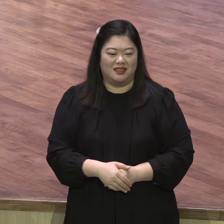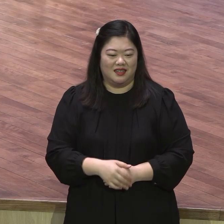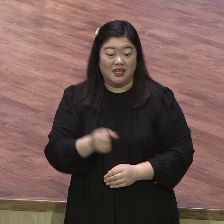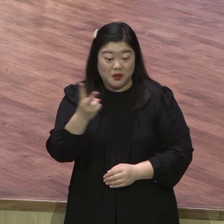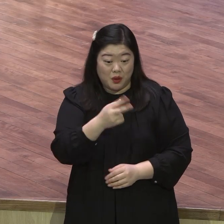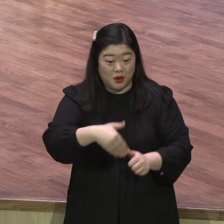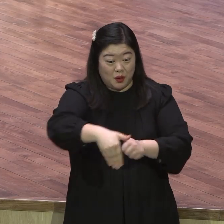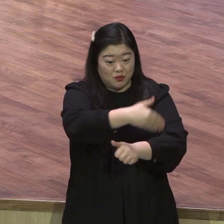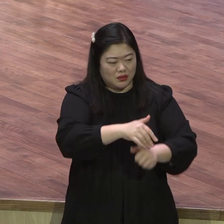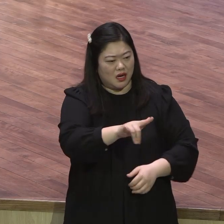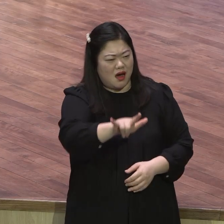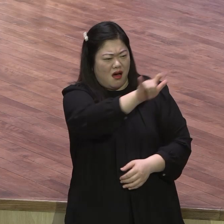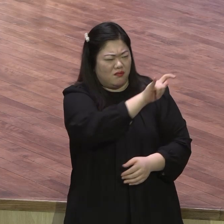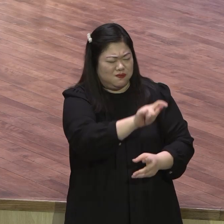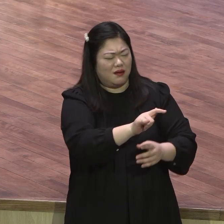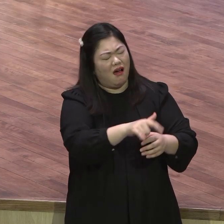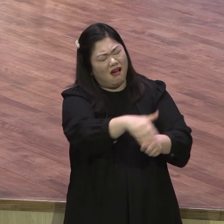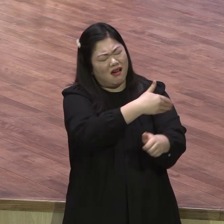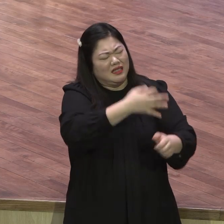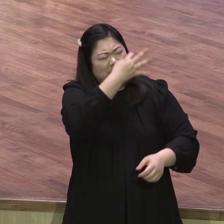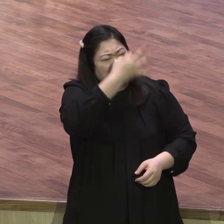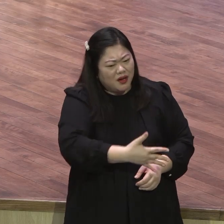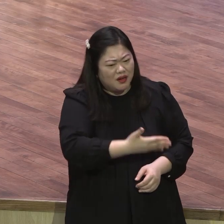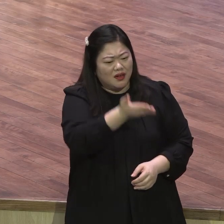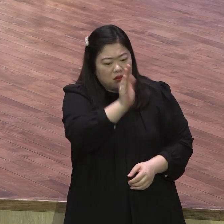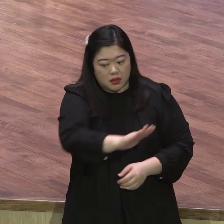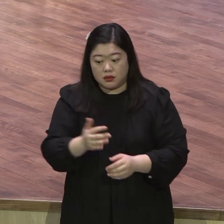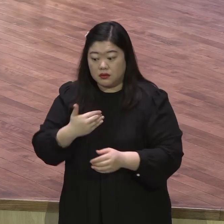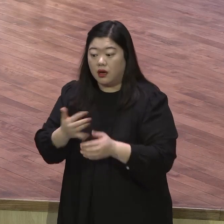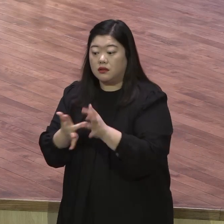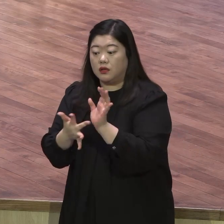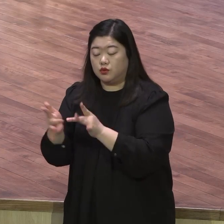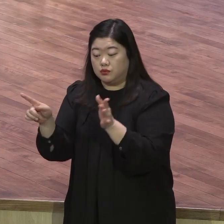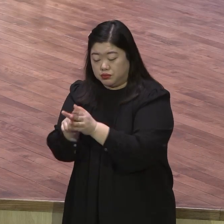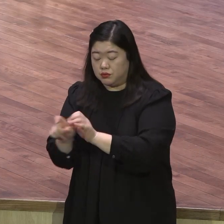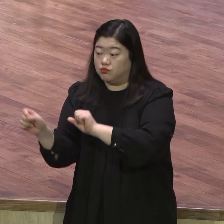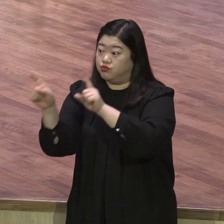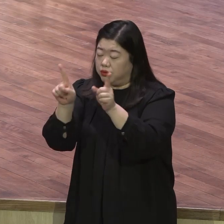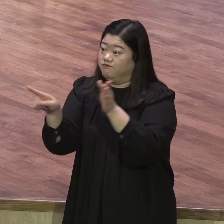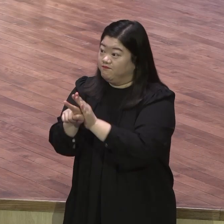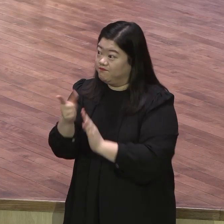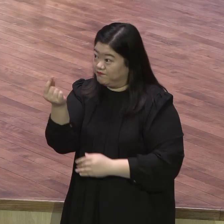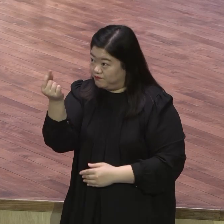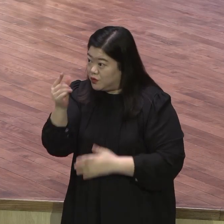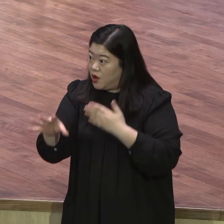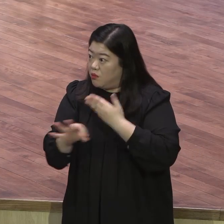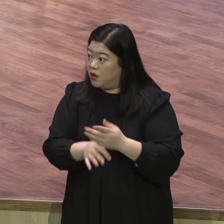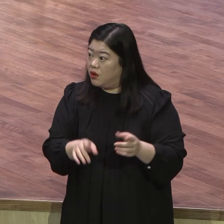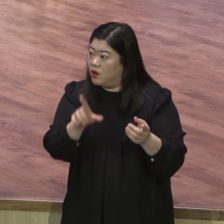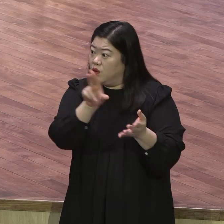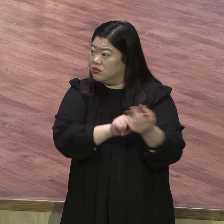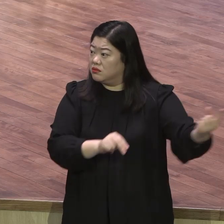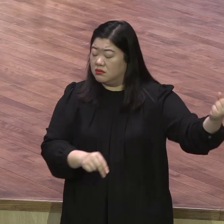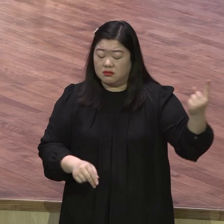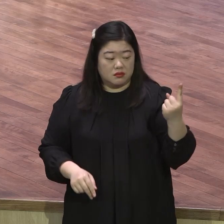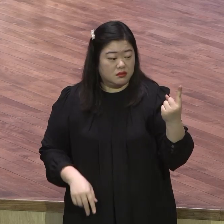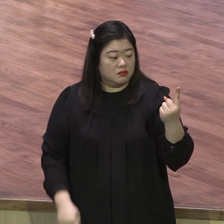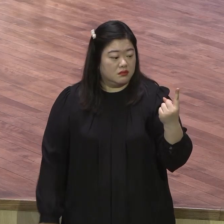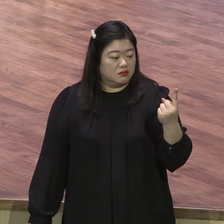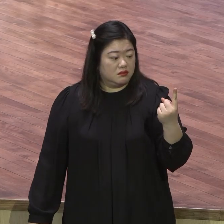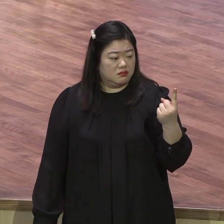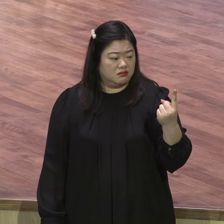부활의 능력을 믿는다면 결코 이런 문제들이 문제가 될 수 없다는 얘기예요. 부활신앙이 회복되냐 안되냐